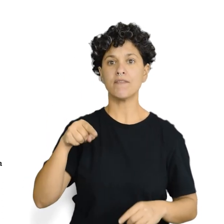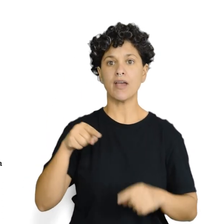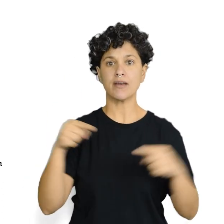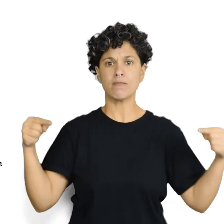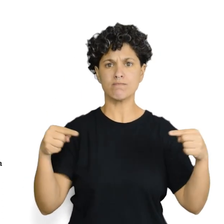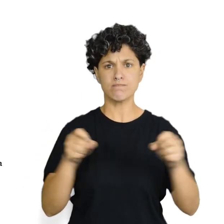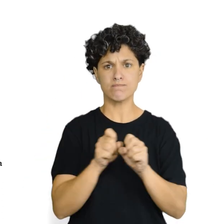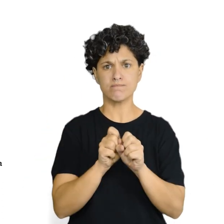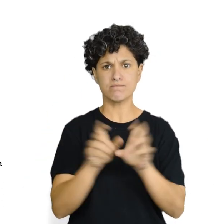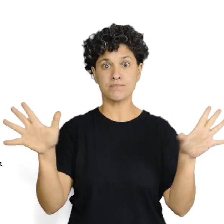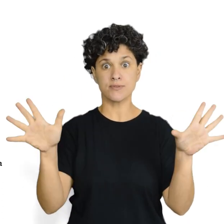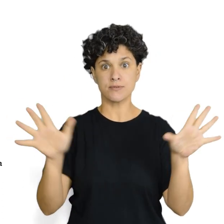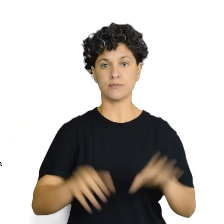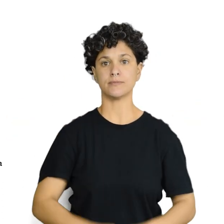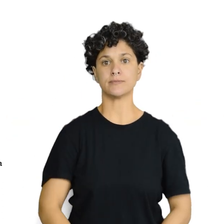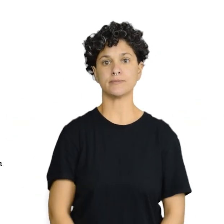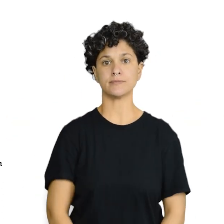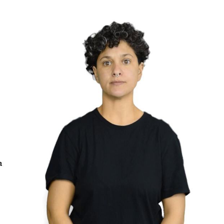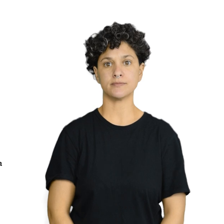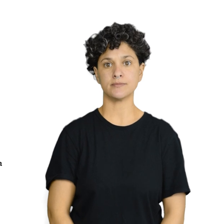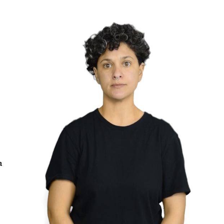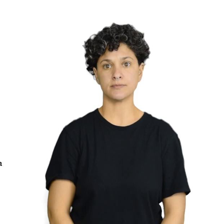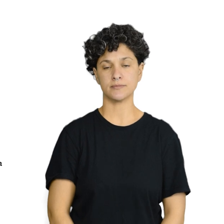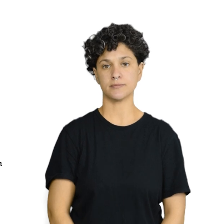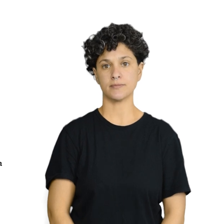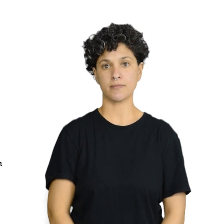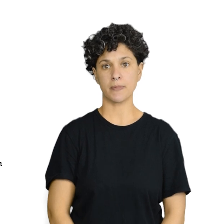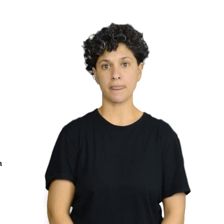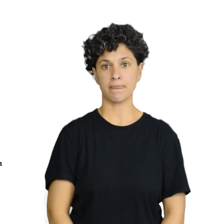electrostática hace que las cargas del mismo signo se repelan